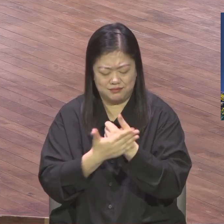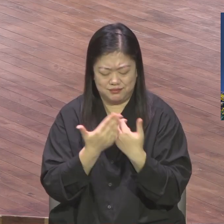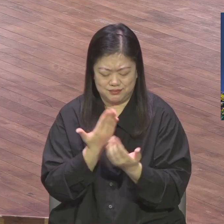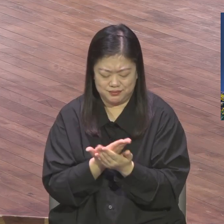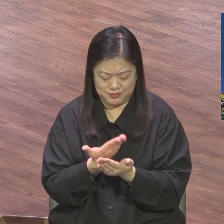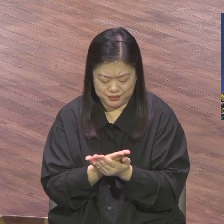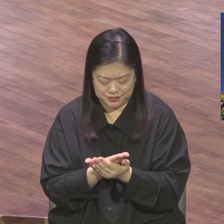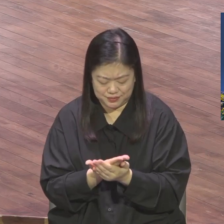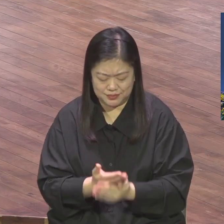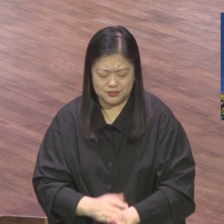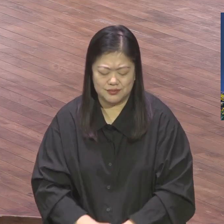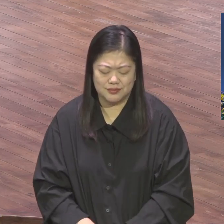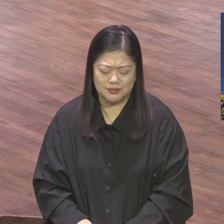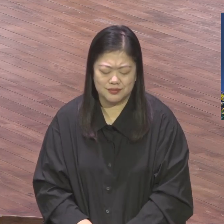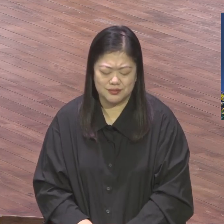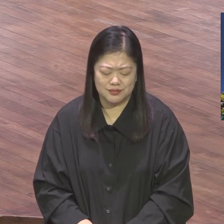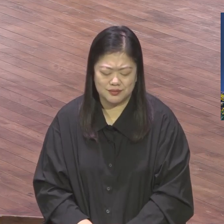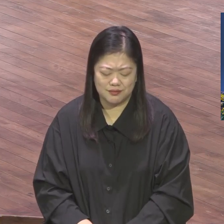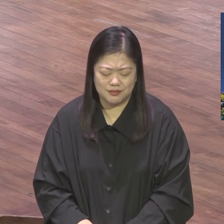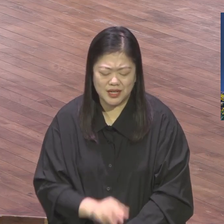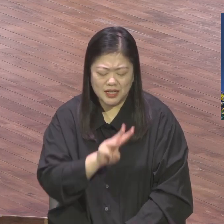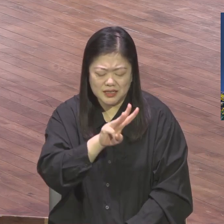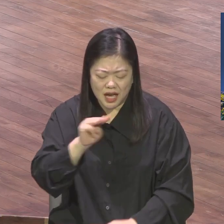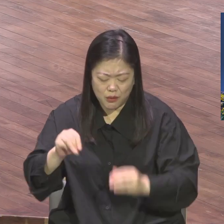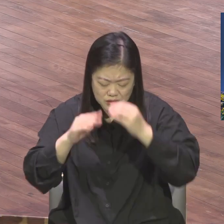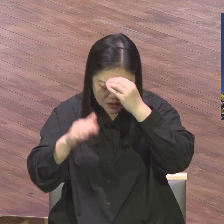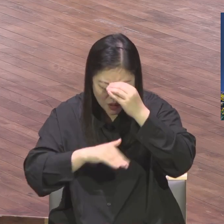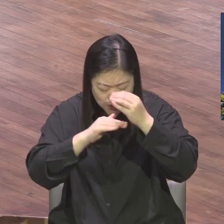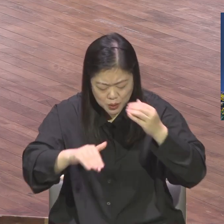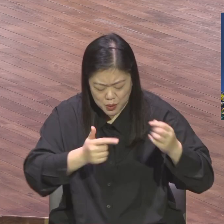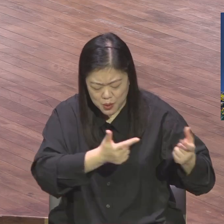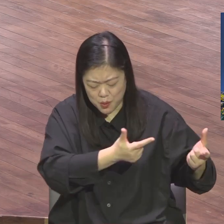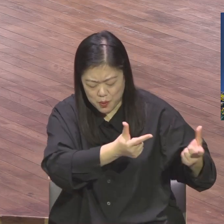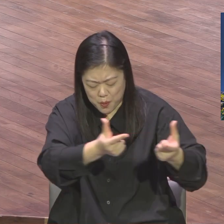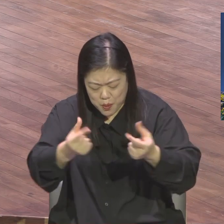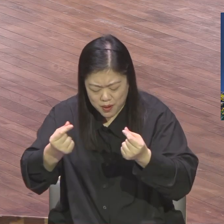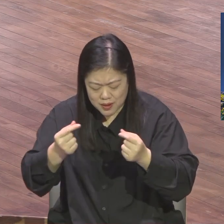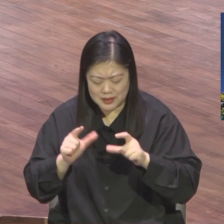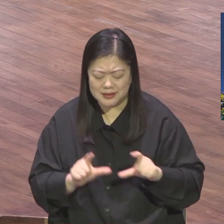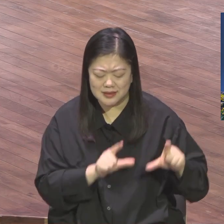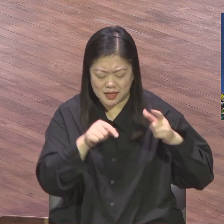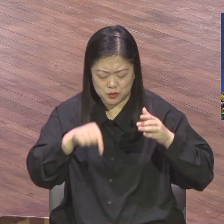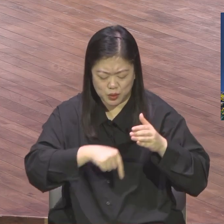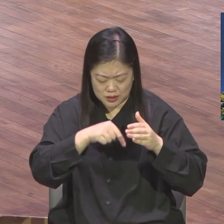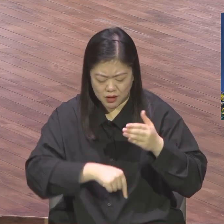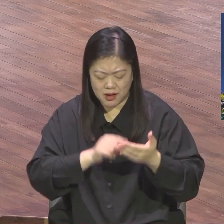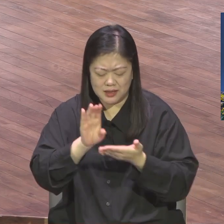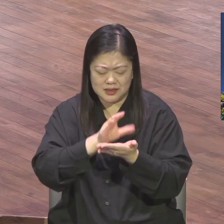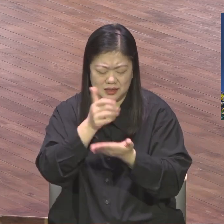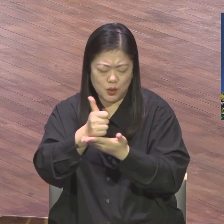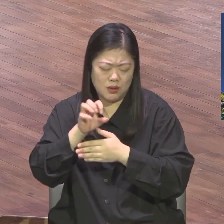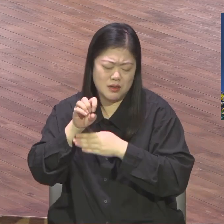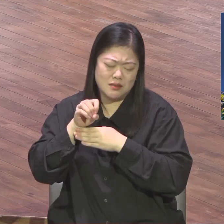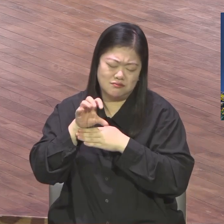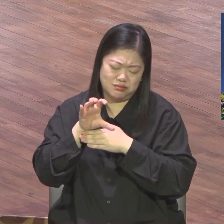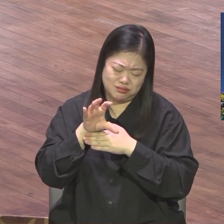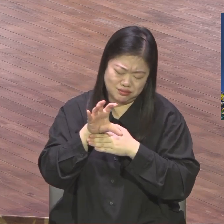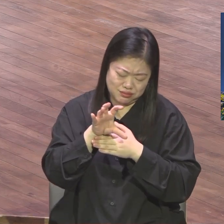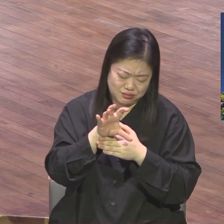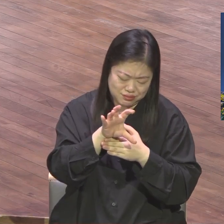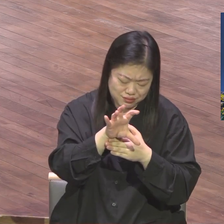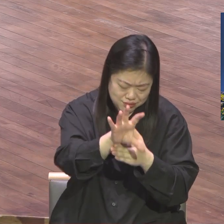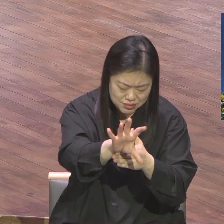하시고, 우리 모든 영혼 가족들이 삶의 현장에서 빛을 발하는, 세상에서 빛을